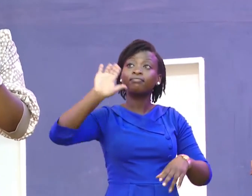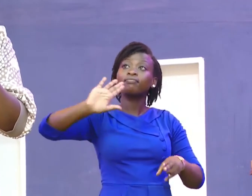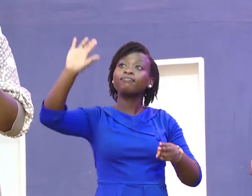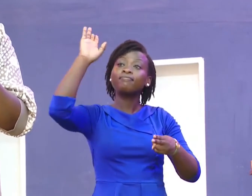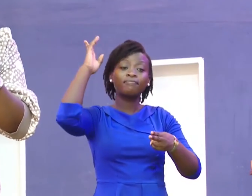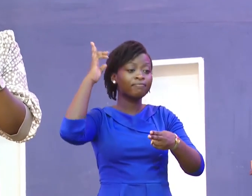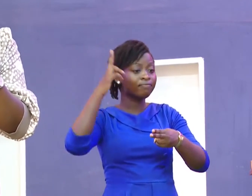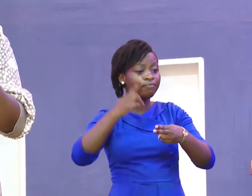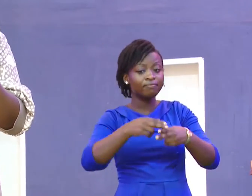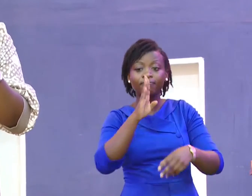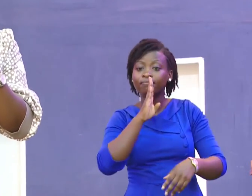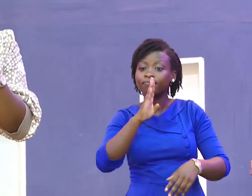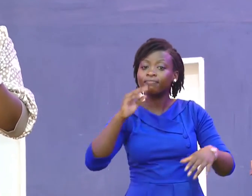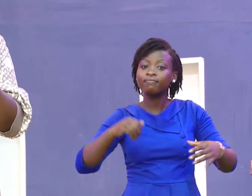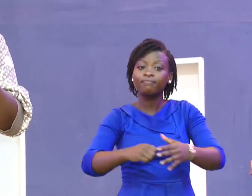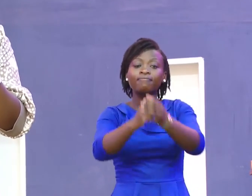irinya lyo,